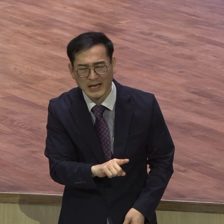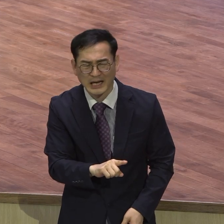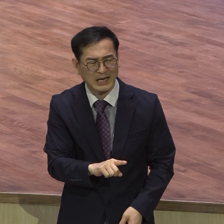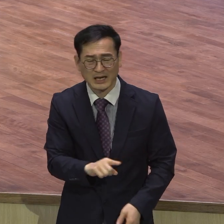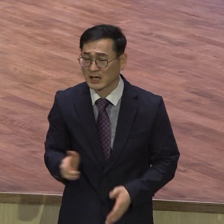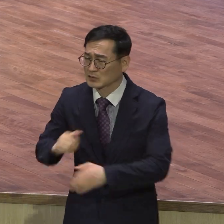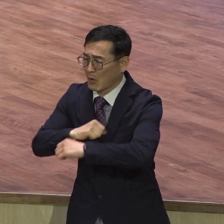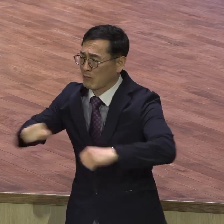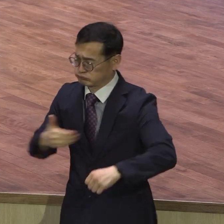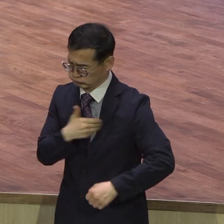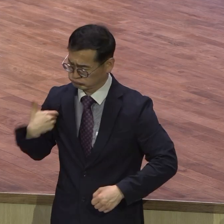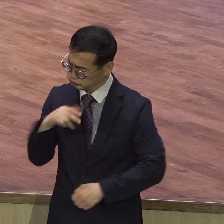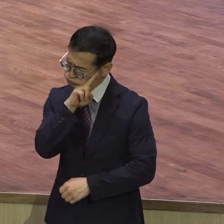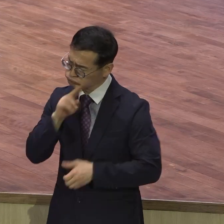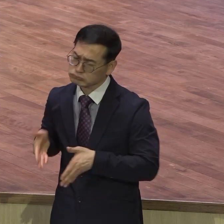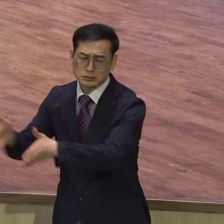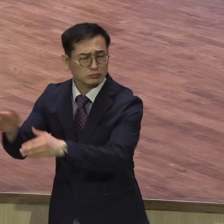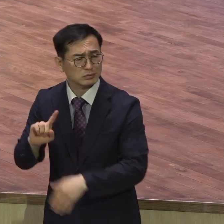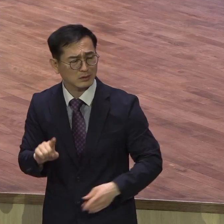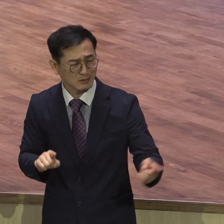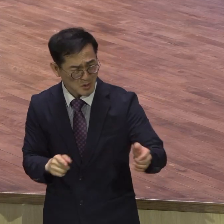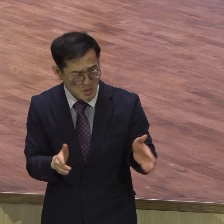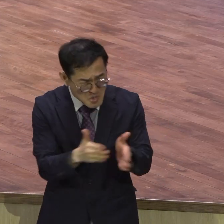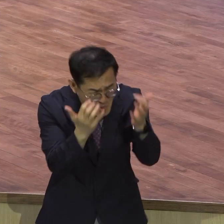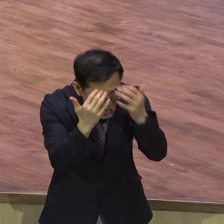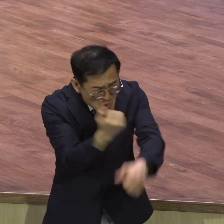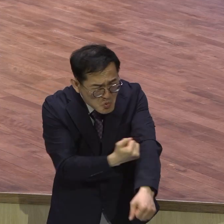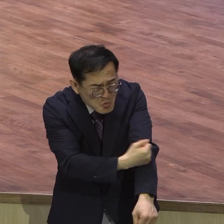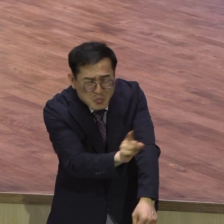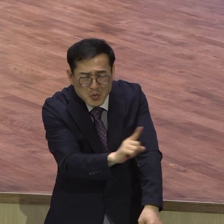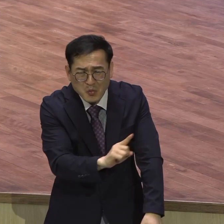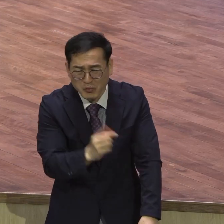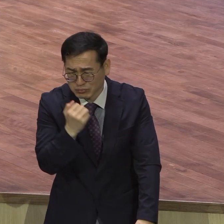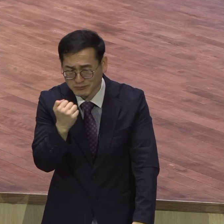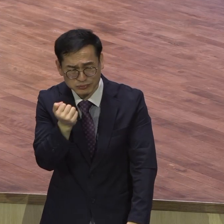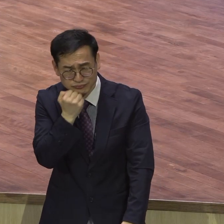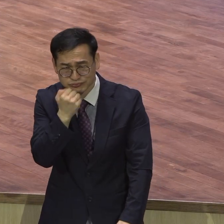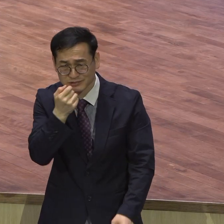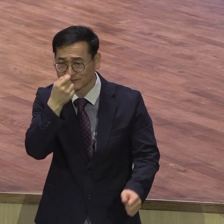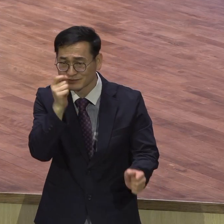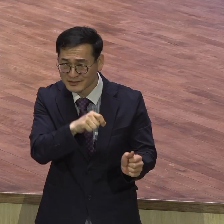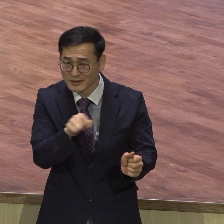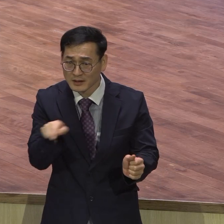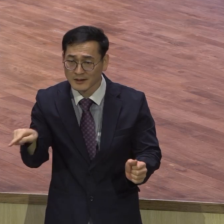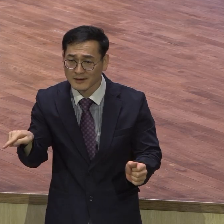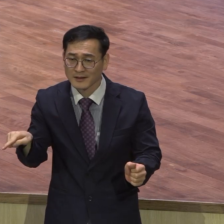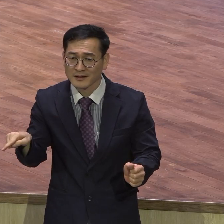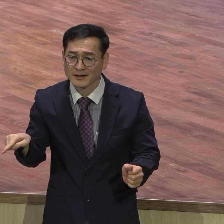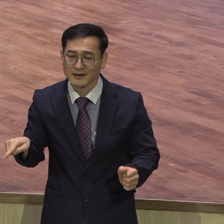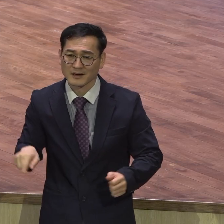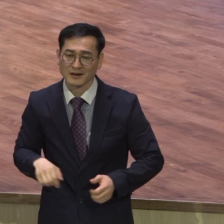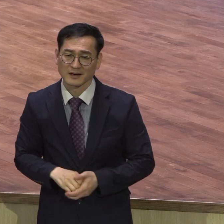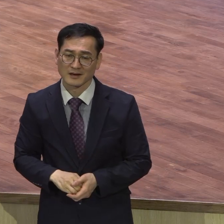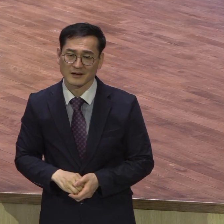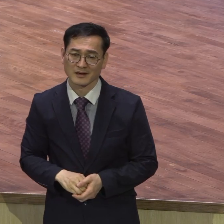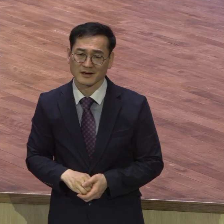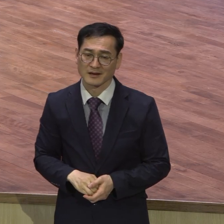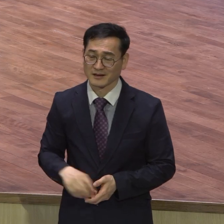그 어려운 중에 그렇게 흥금을 3년 동안 그렇게 너무 감격스러워 가지고 하나님 앞에 들고 나오는데 그 불신자보다